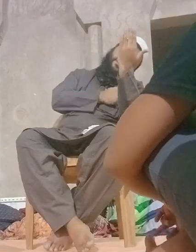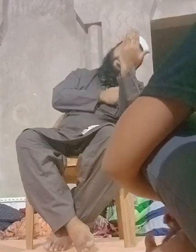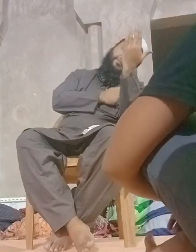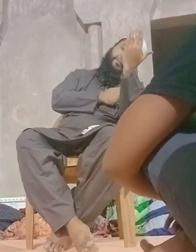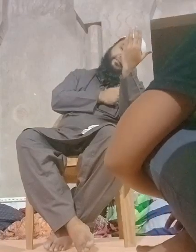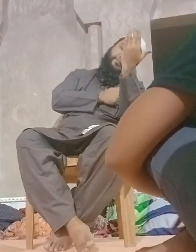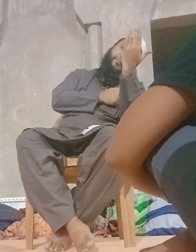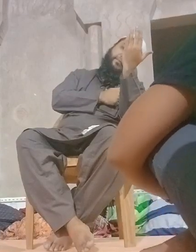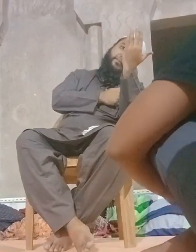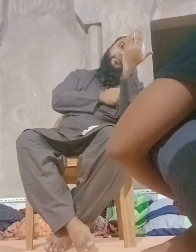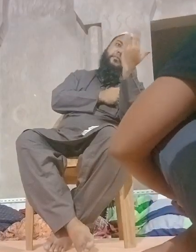কেমন অবস্থায় হলো?